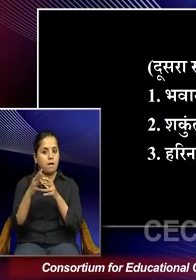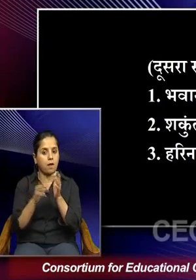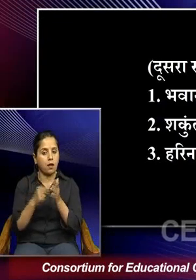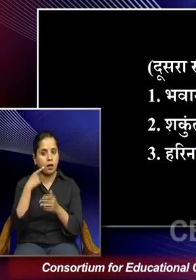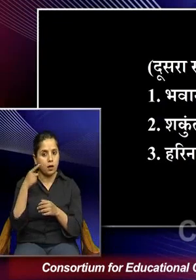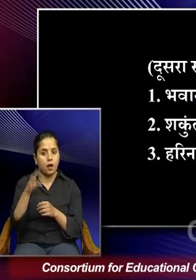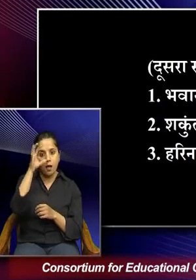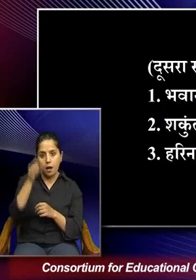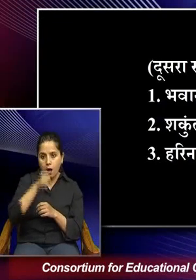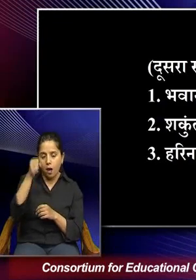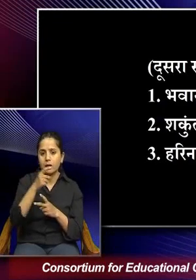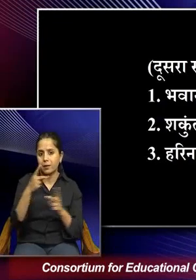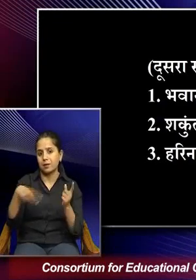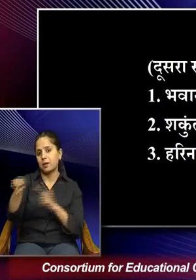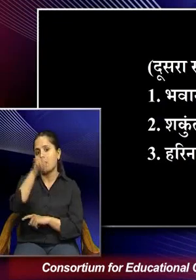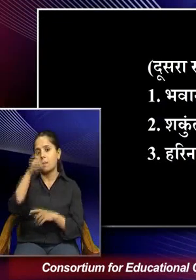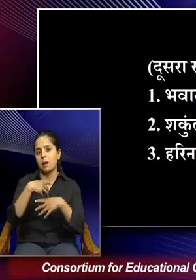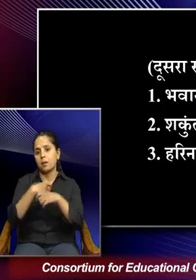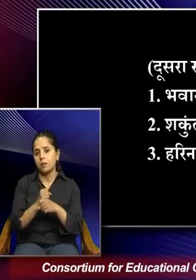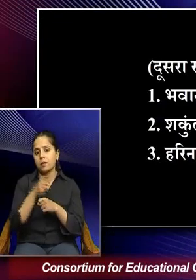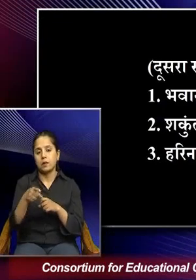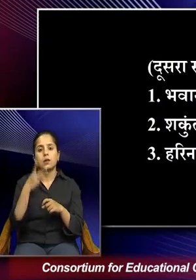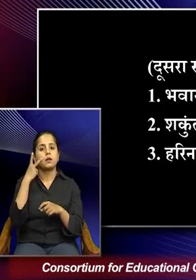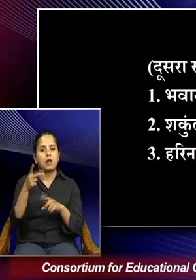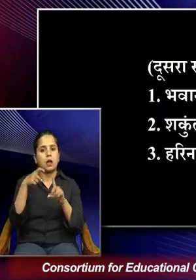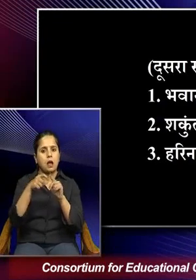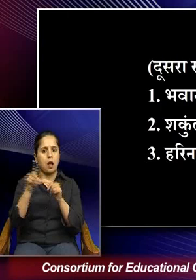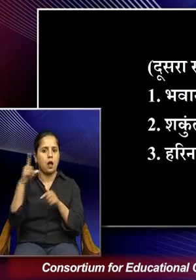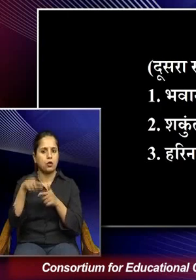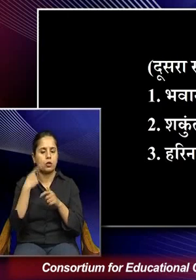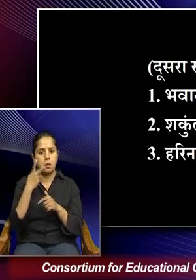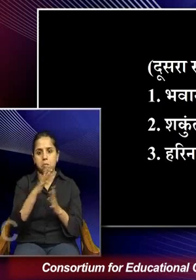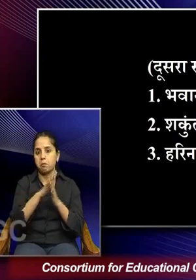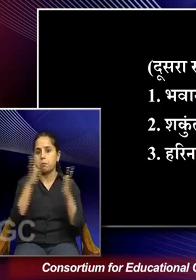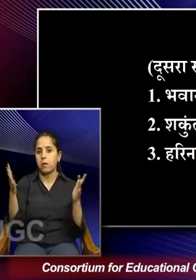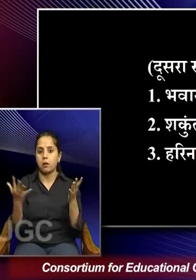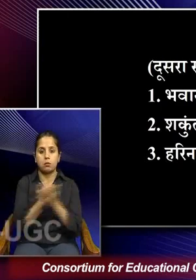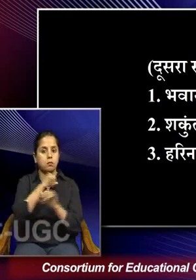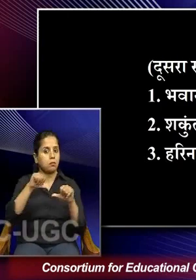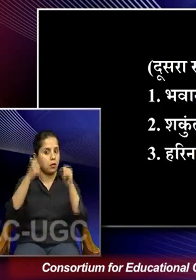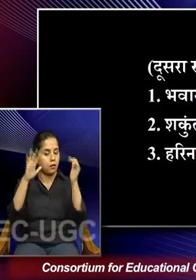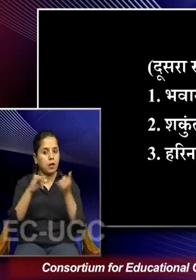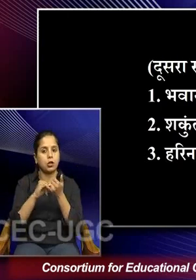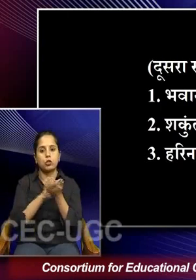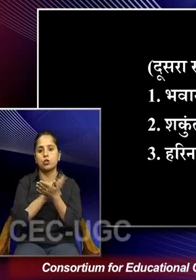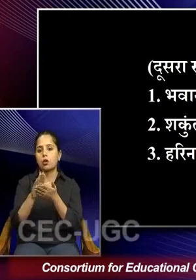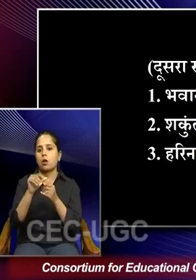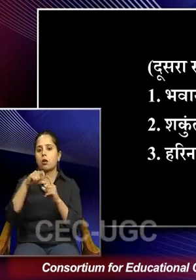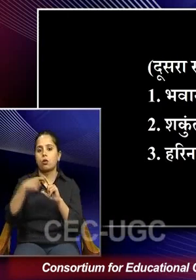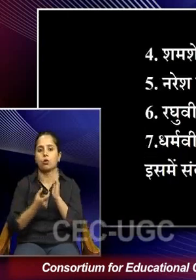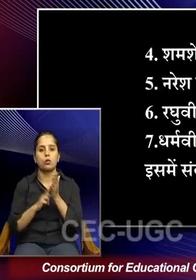गांधीवादी रचनाकार जिन्होंने कालजई से बड़ी ख्याति अर्जित की शकुंतला माथुर